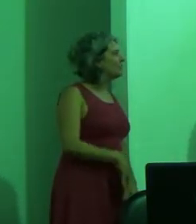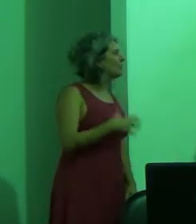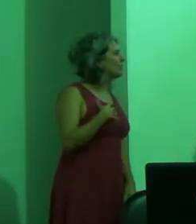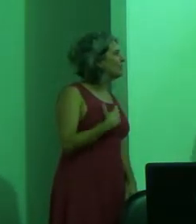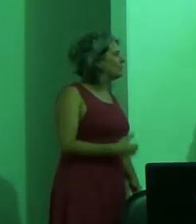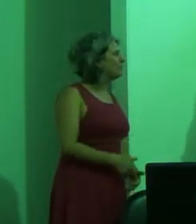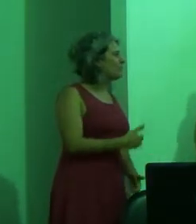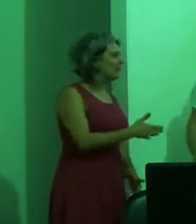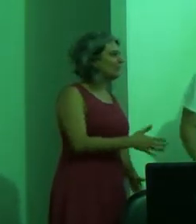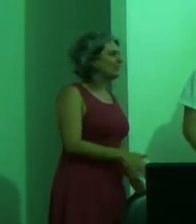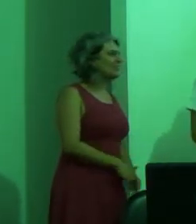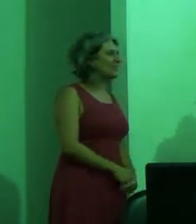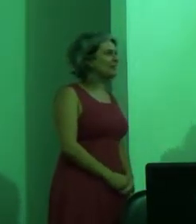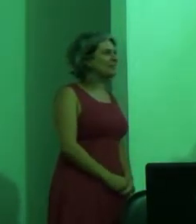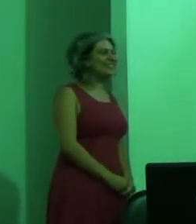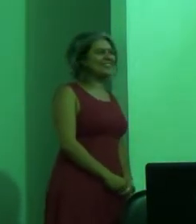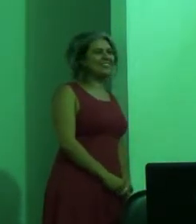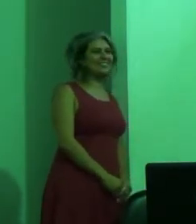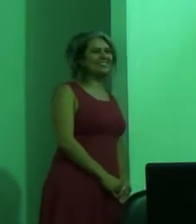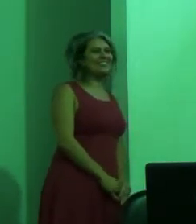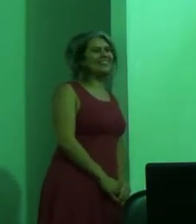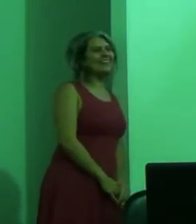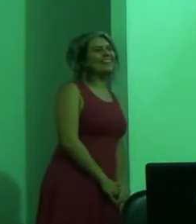ficou bem formal, vocês ficaram